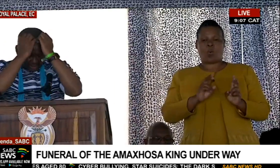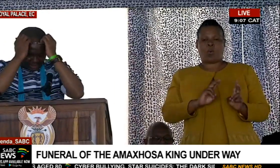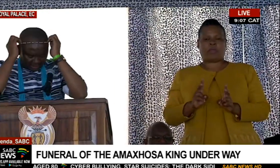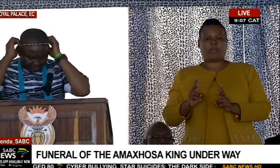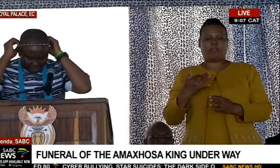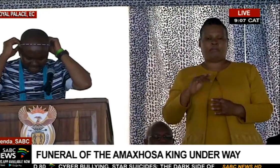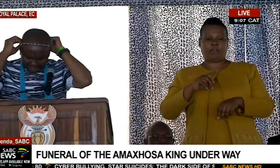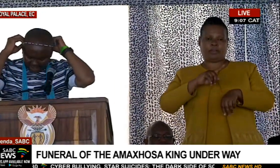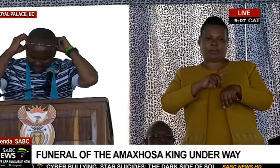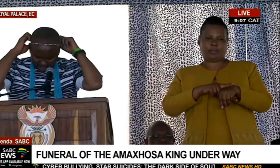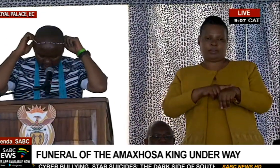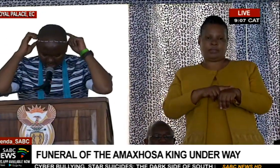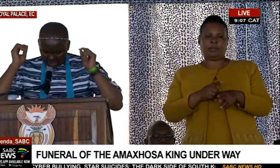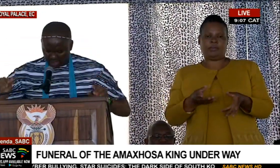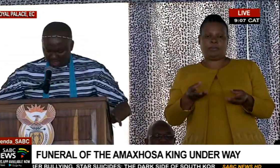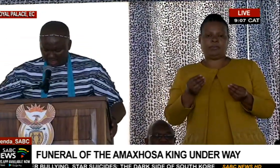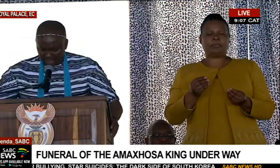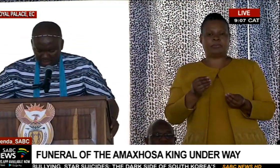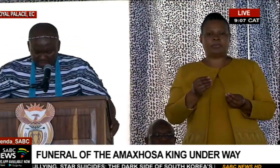ngelithuba ndivumeleni